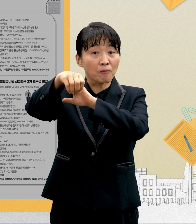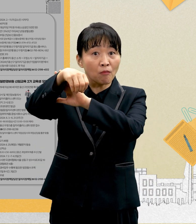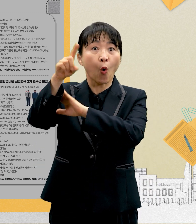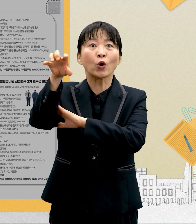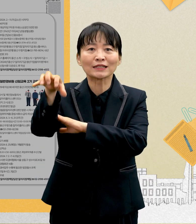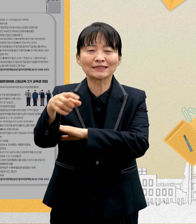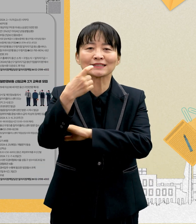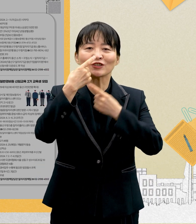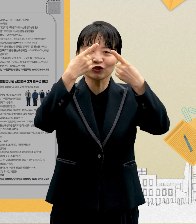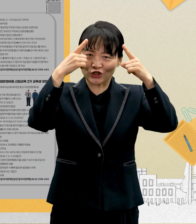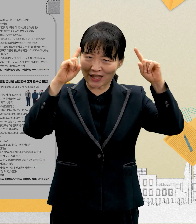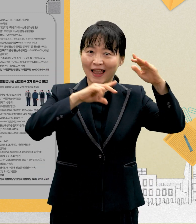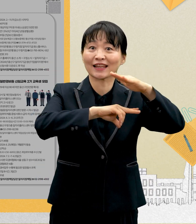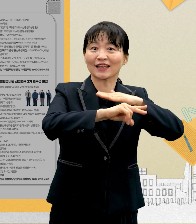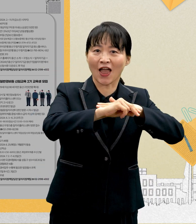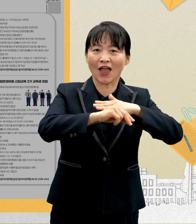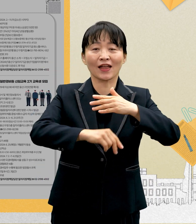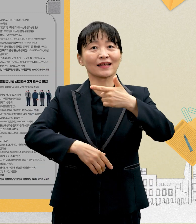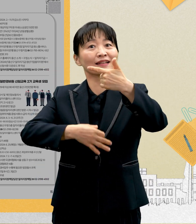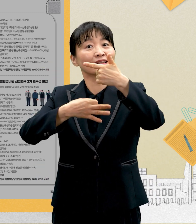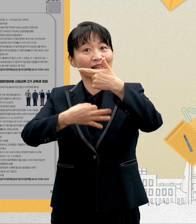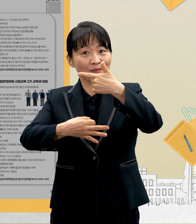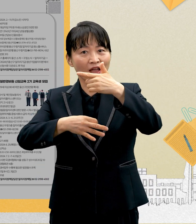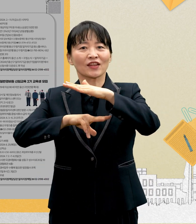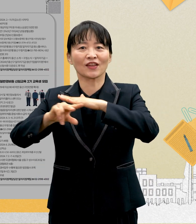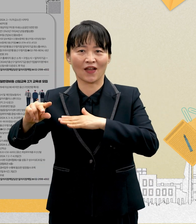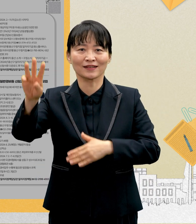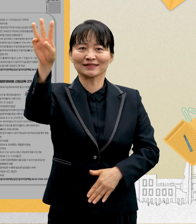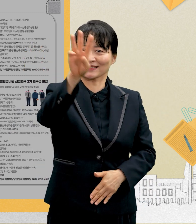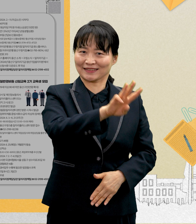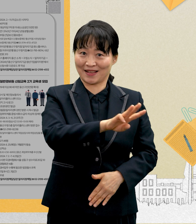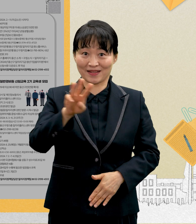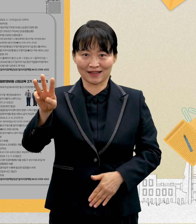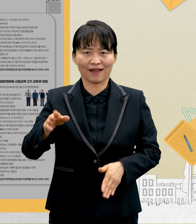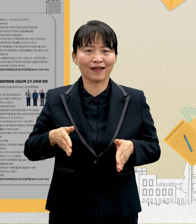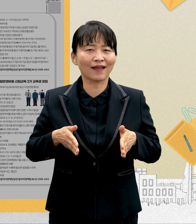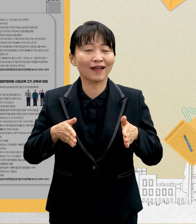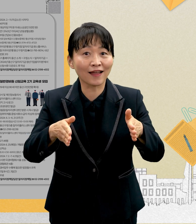입구역, 남영역, 삼각지역 등 보도상 영업시설물 20개소에 설치되어 있습니다.